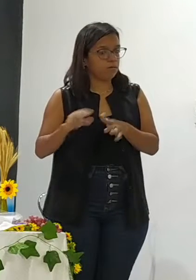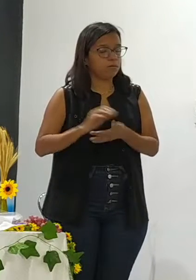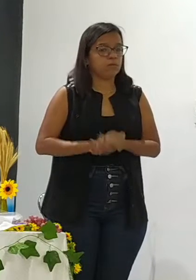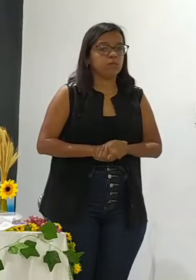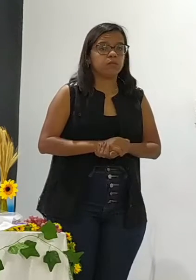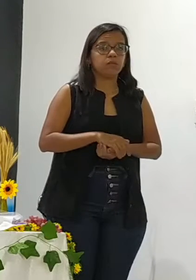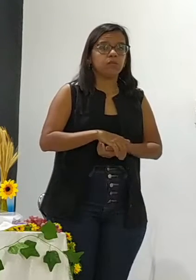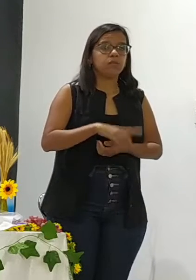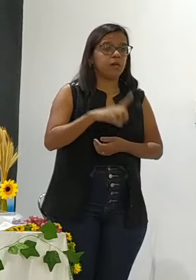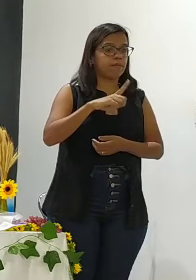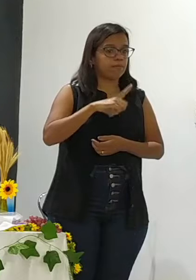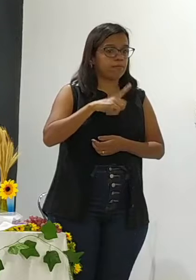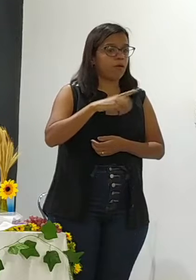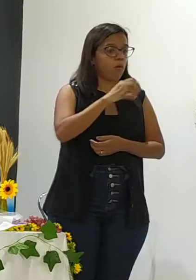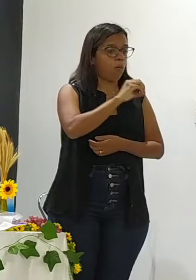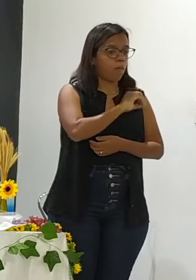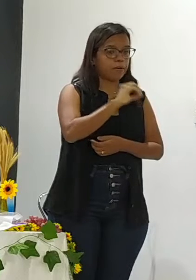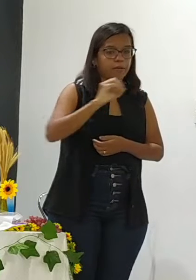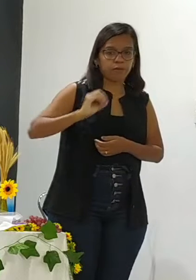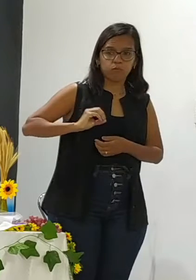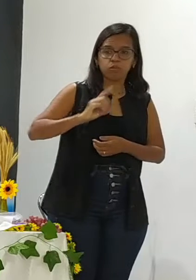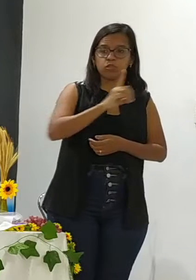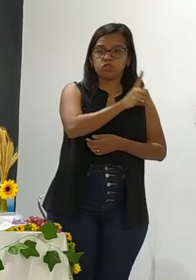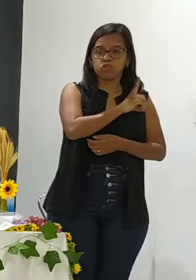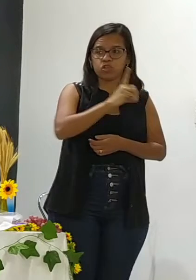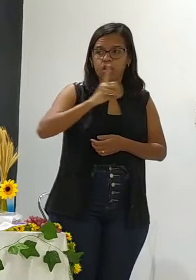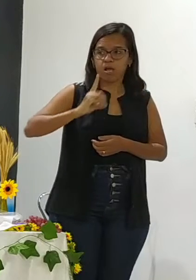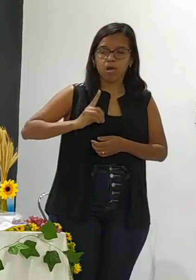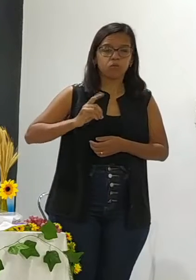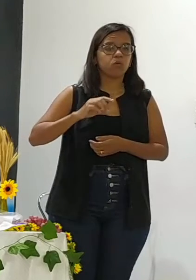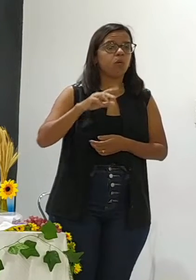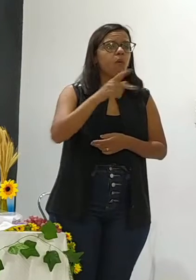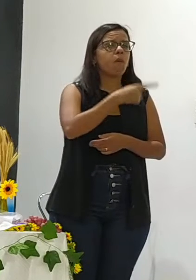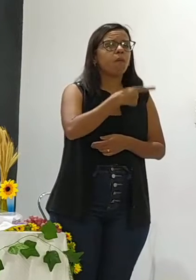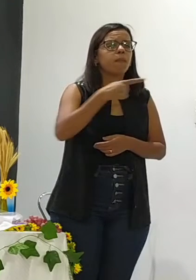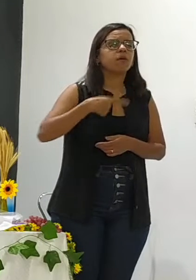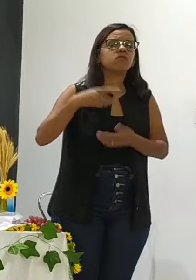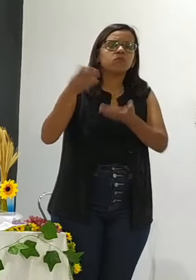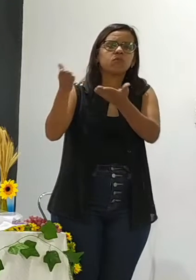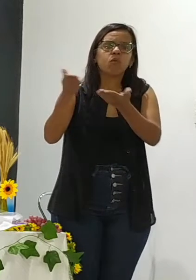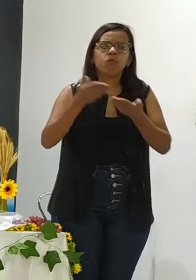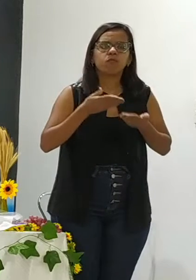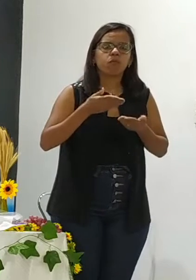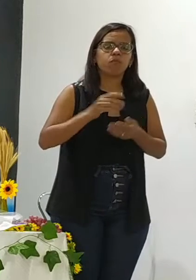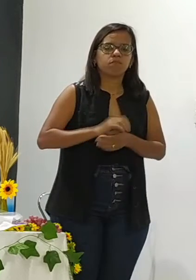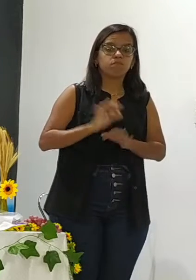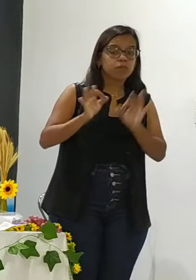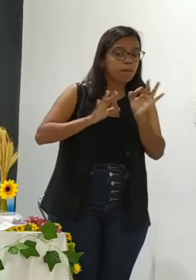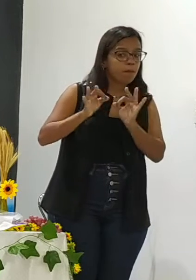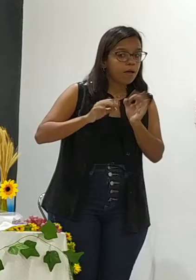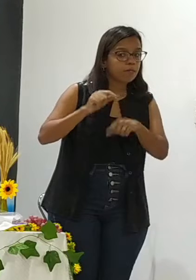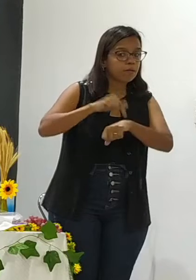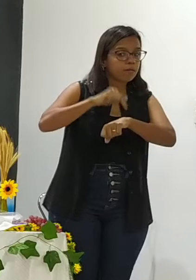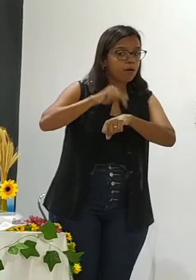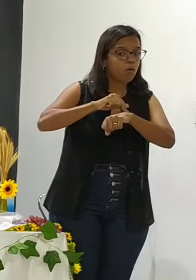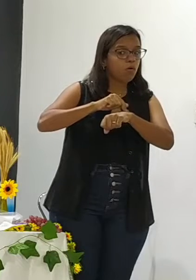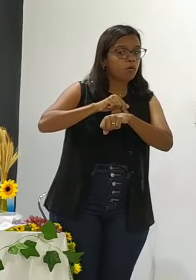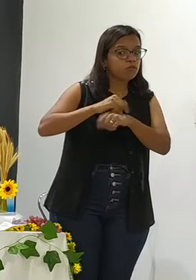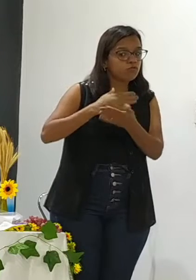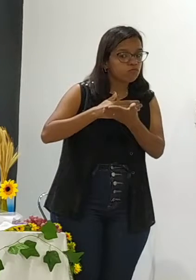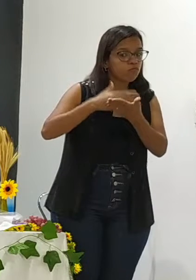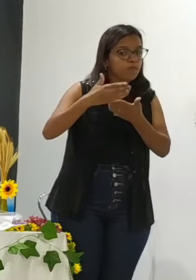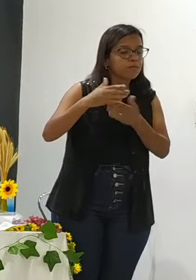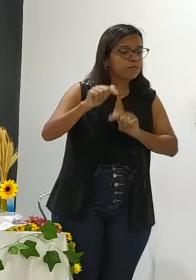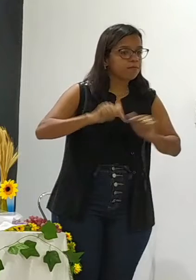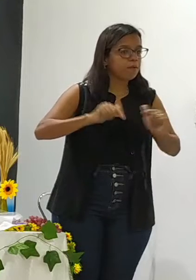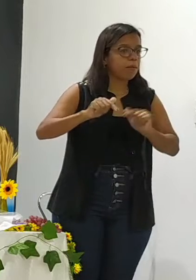consagrar obreiros diáconos, não é isso? E o pastor me chamou no canto e falou assim: prepara, porque está na hora de vocês começarem a trabalhar